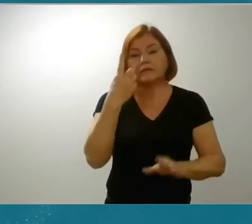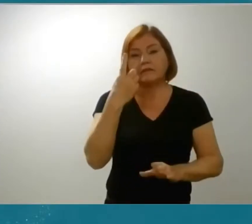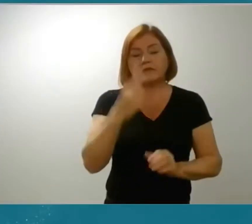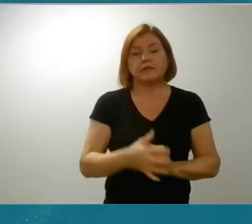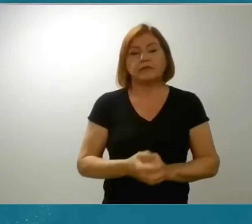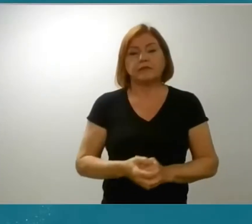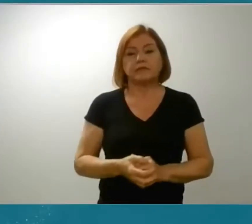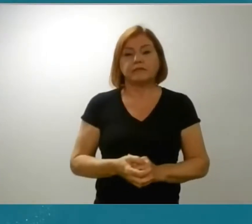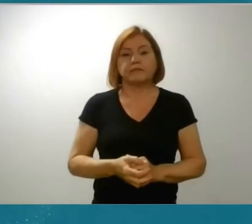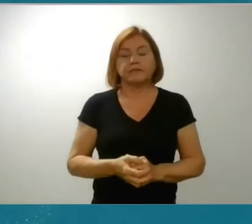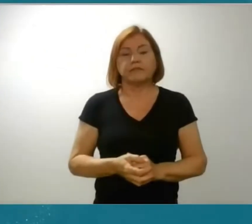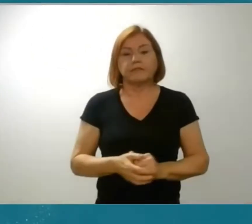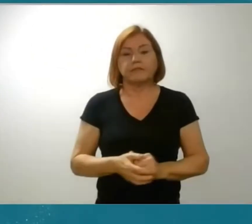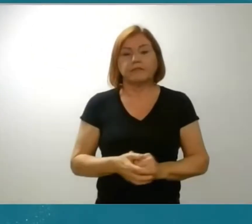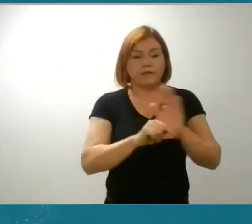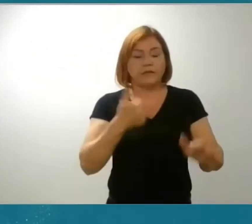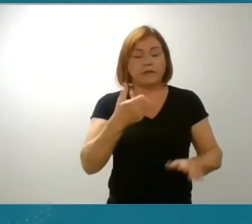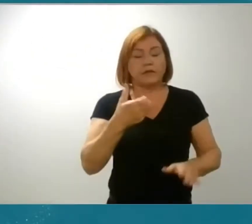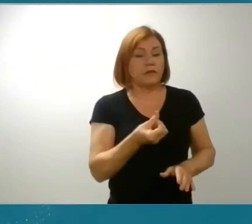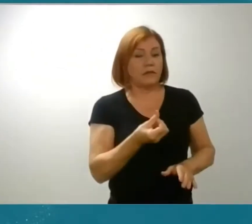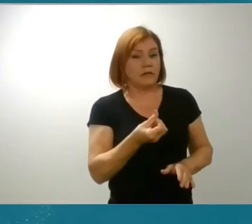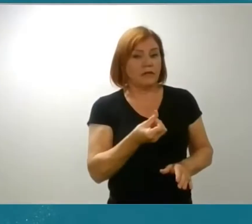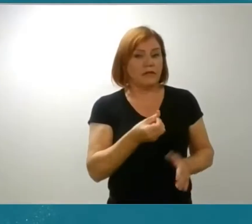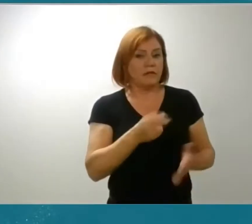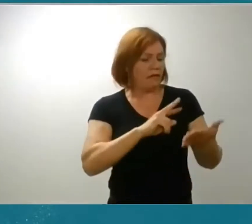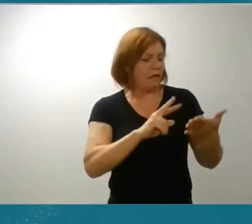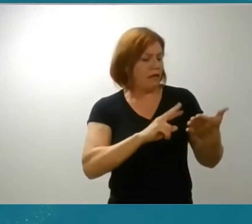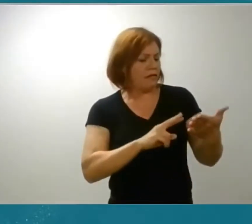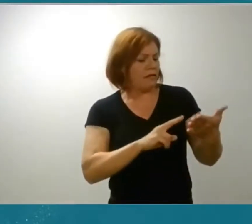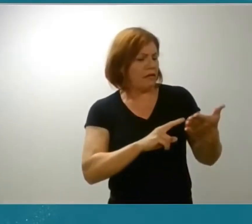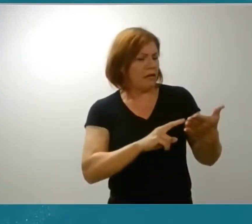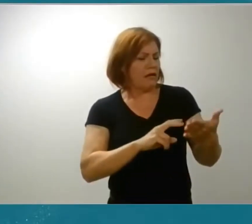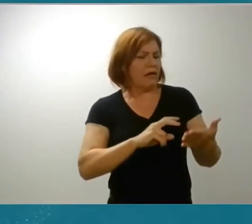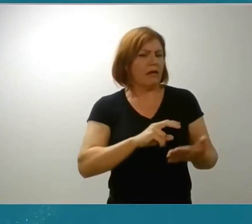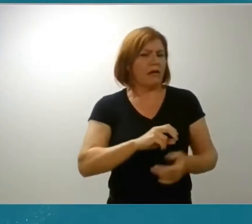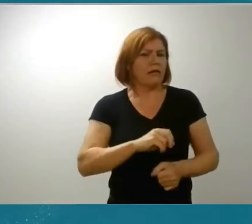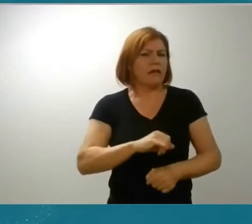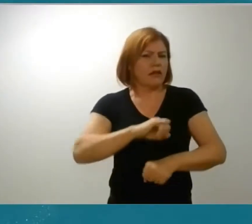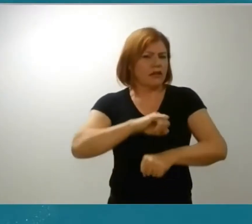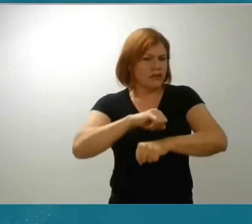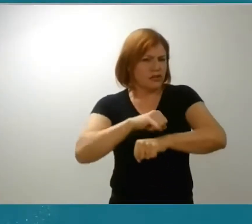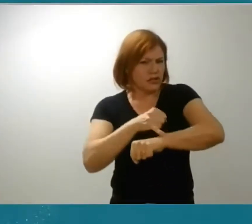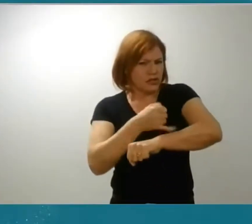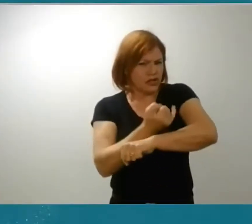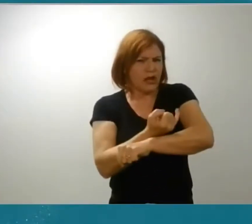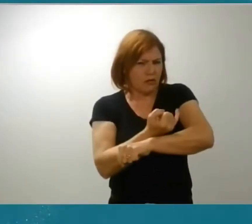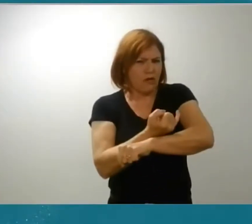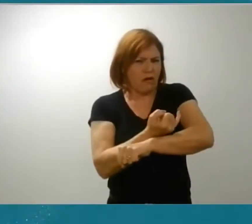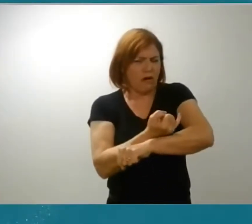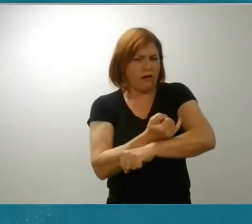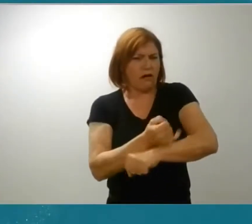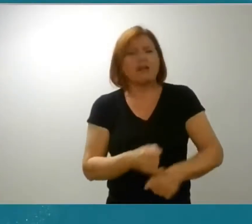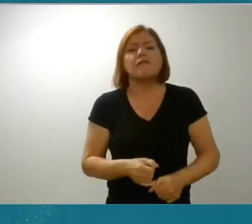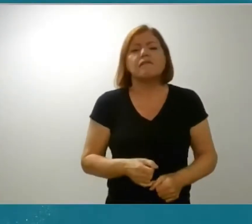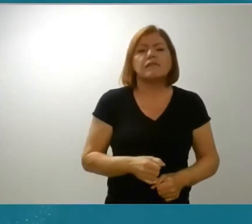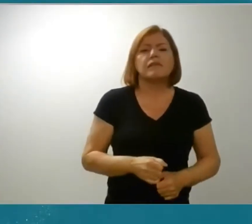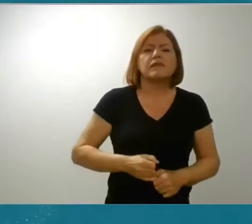Versículo 16 diz assim: e Jacó gerou a José, marido de